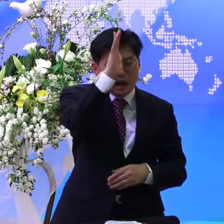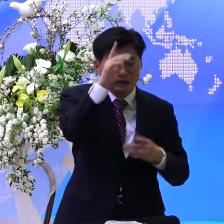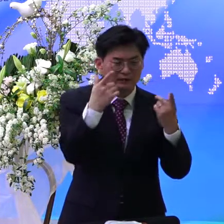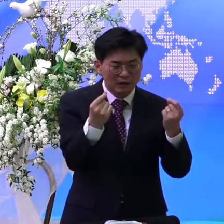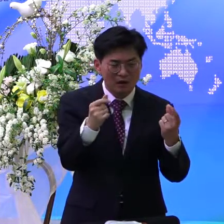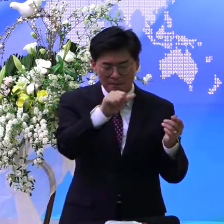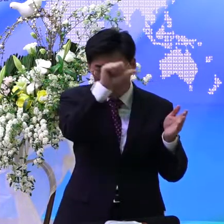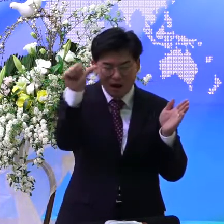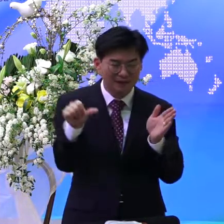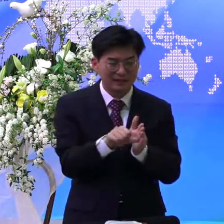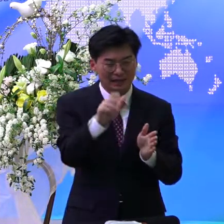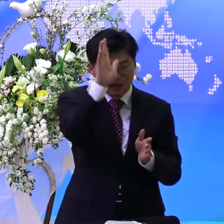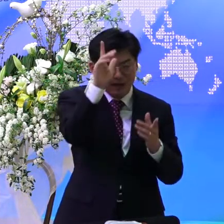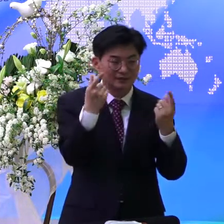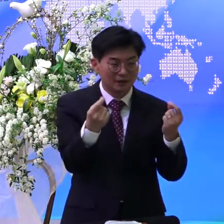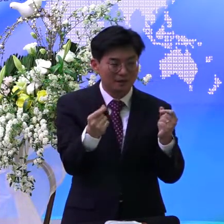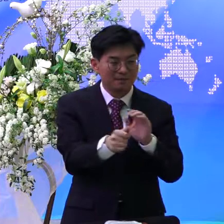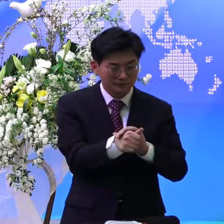수도 있습니다.